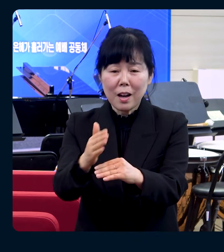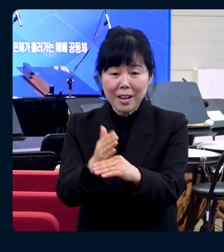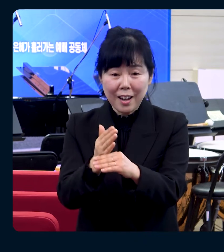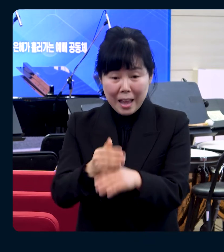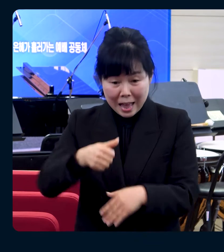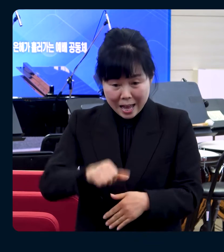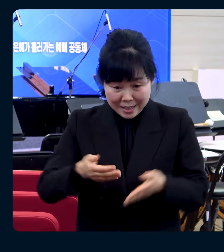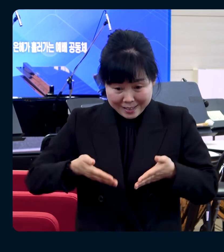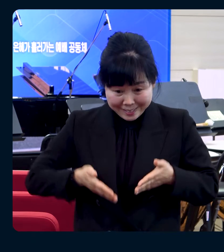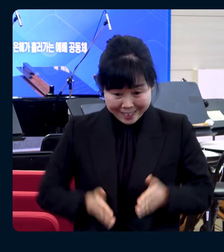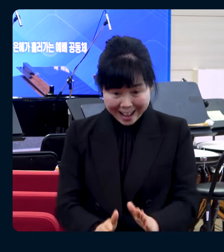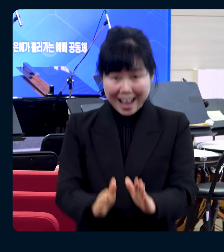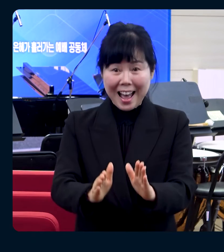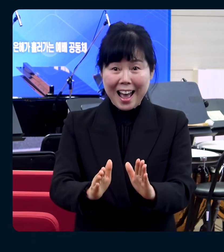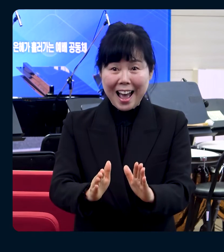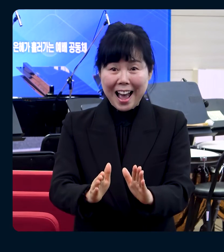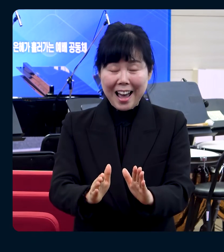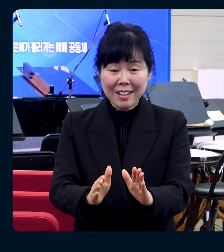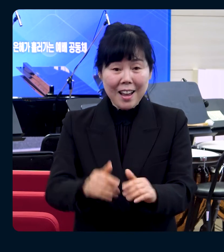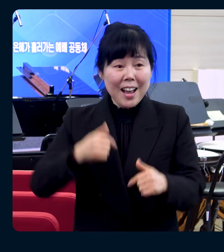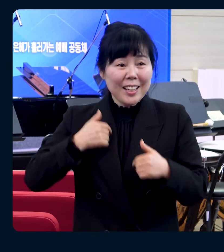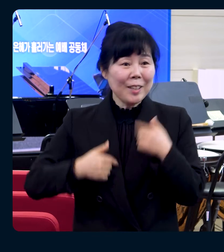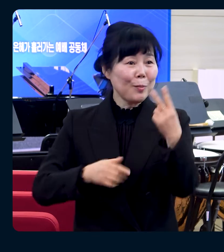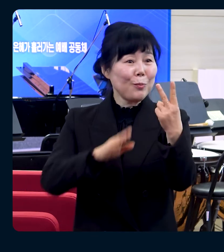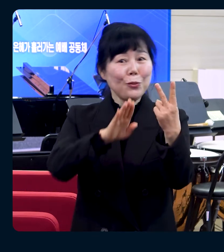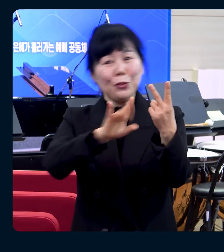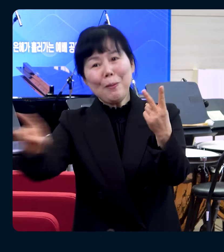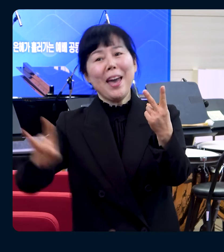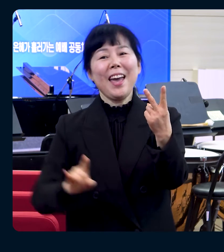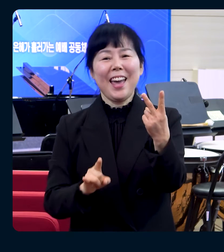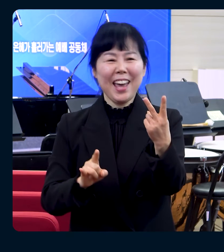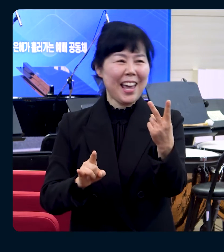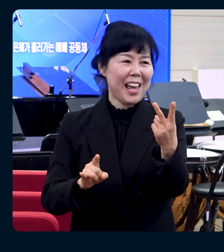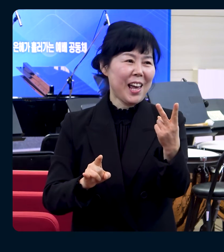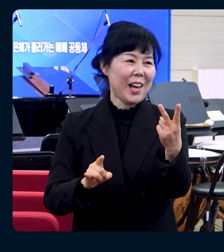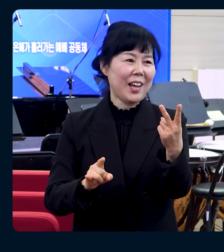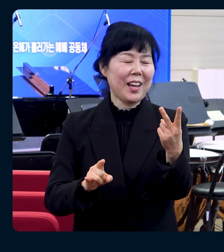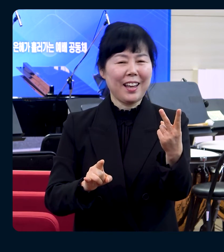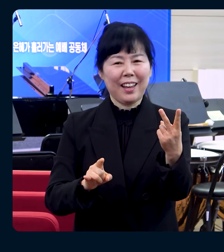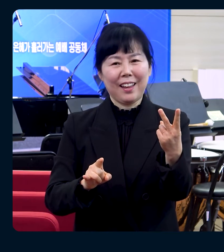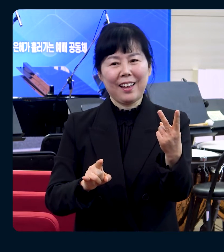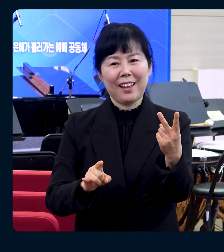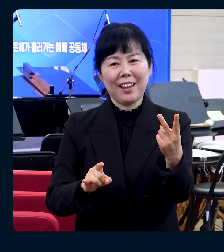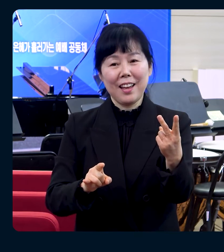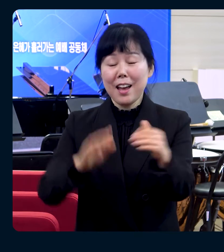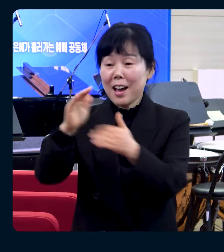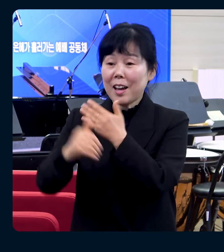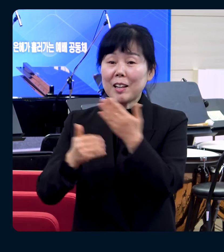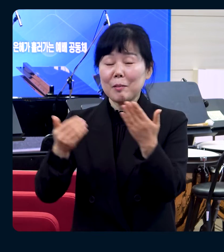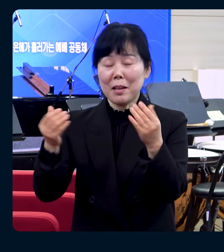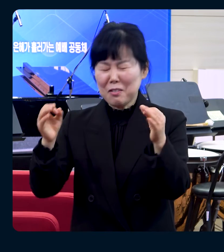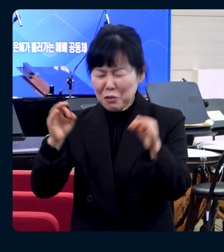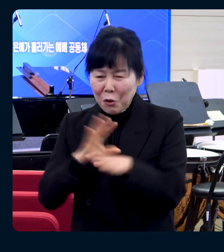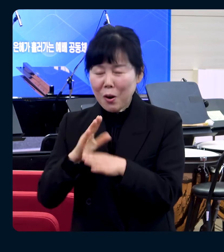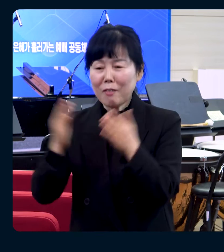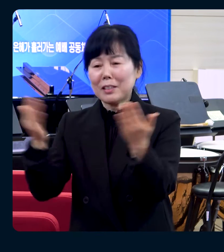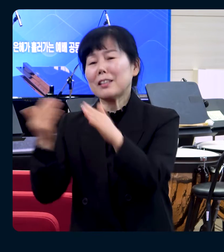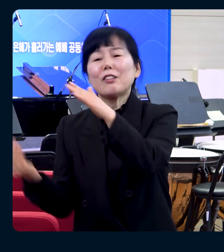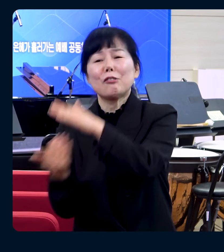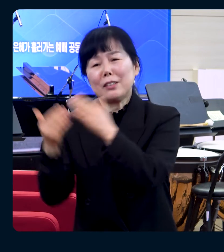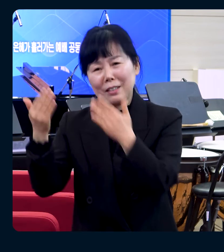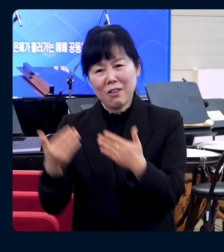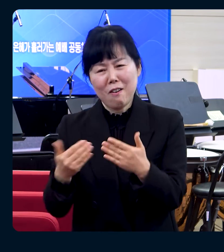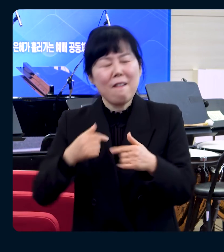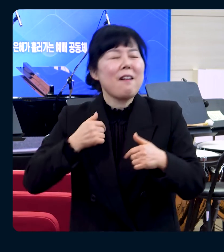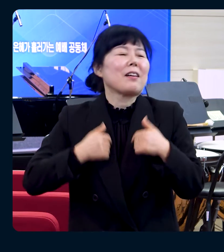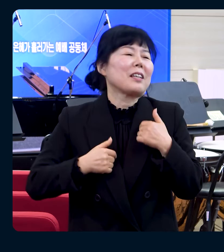지금 이 기쁨을 배가 하게 하는, 그 기쁨을 배나 기쁘게 만드는 놀라운 역사가 됐다는 그 고백이 들어가 있는 거예요.